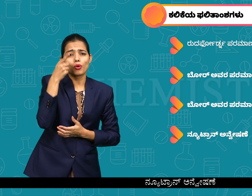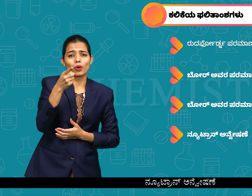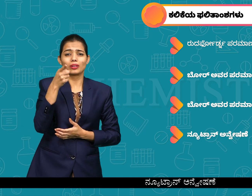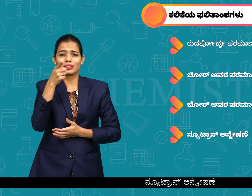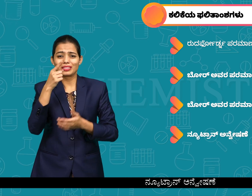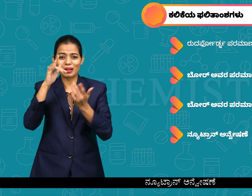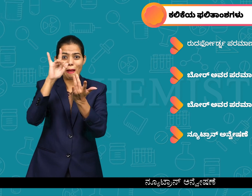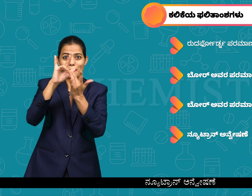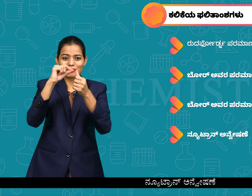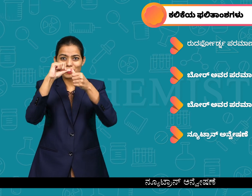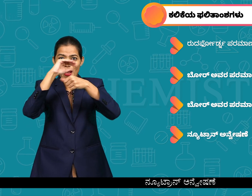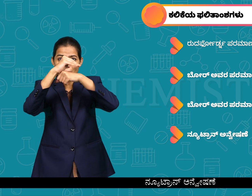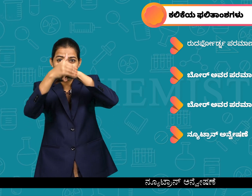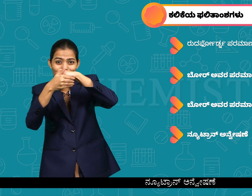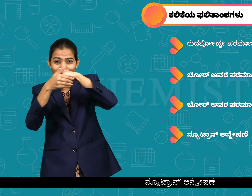ನ್ಯೂಟ್ರಾನ್ ಅನ್ವೇಷಣೆ.